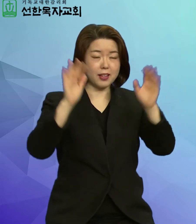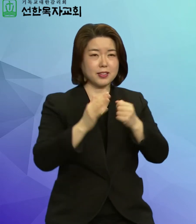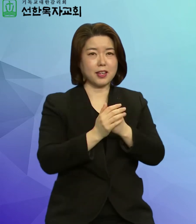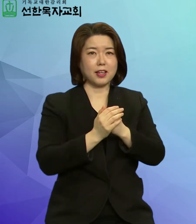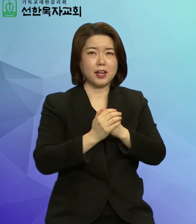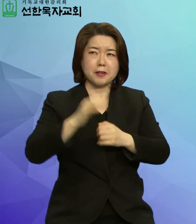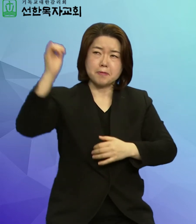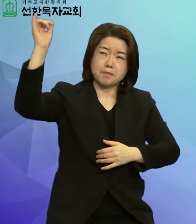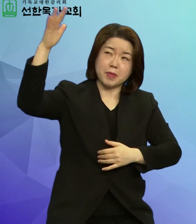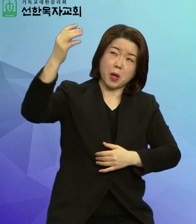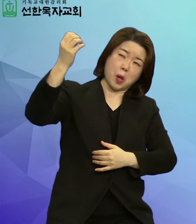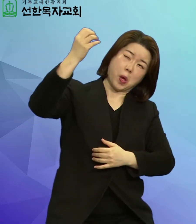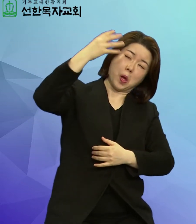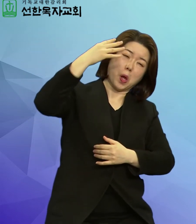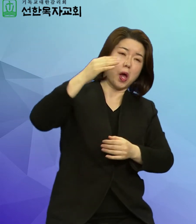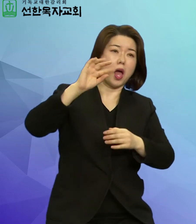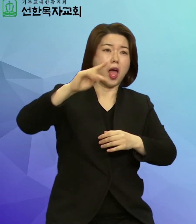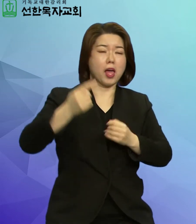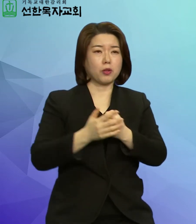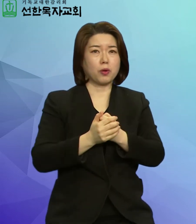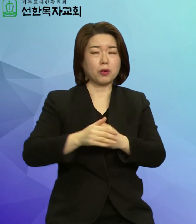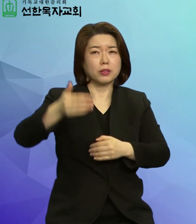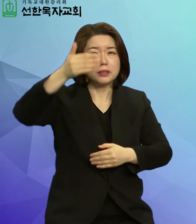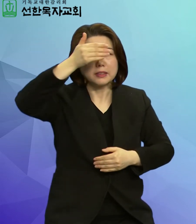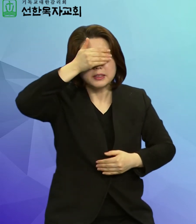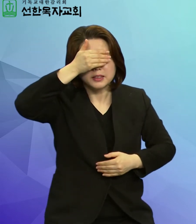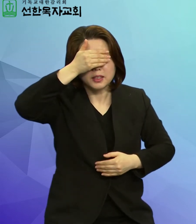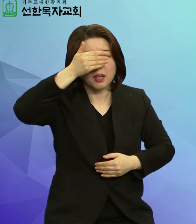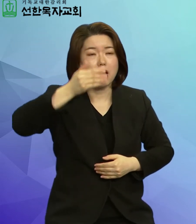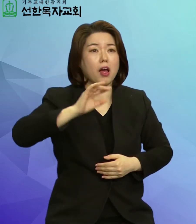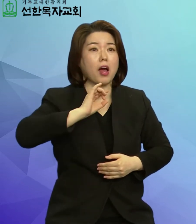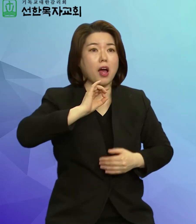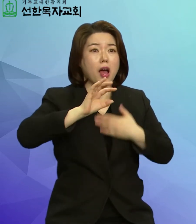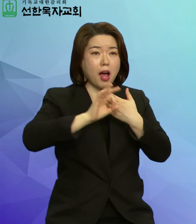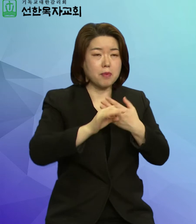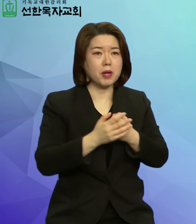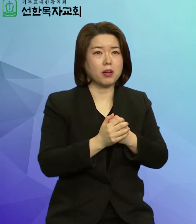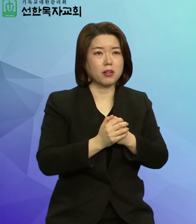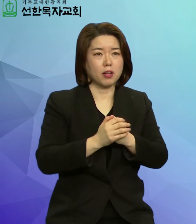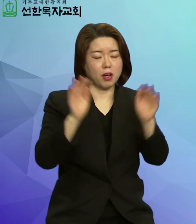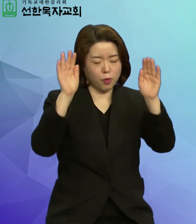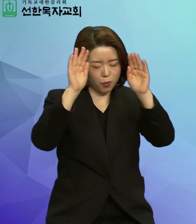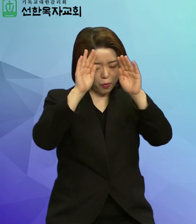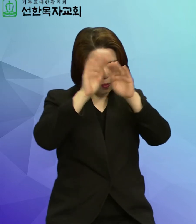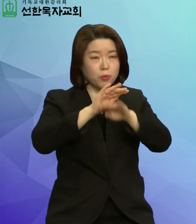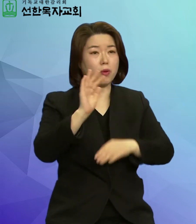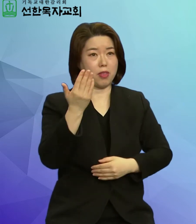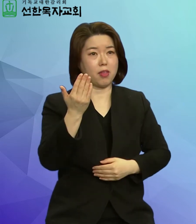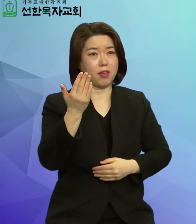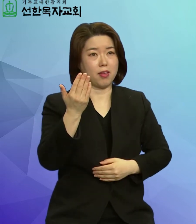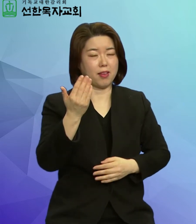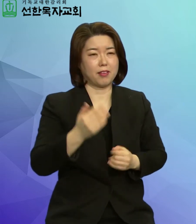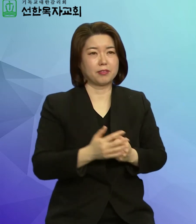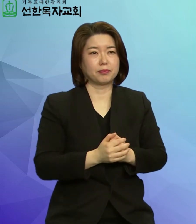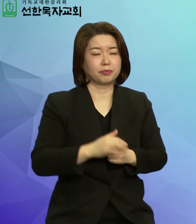대낮에 햇빛이 그렇게 강해도 손바닥으로 눈만 가리면